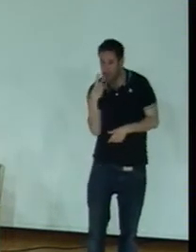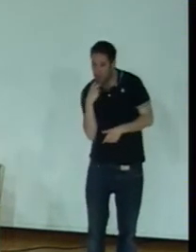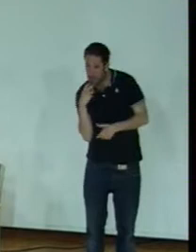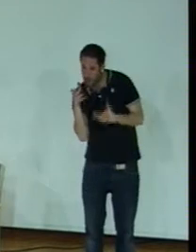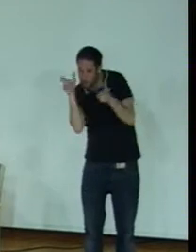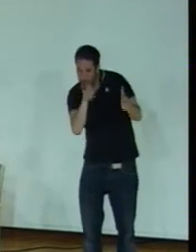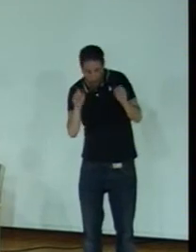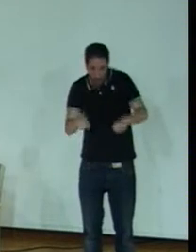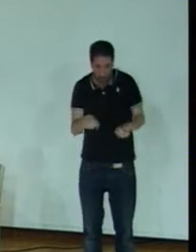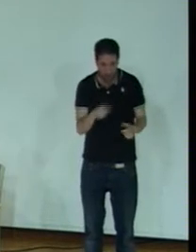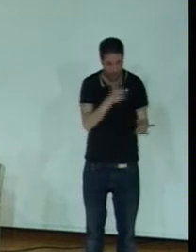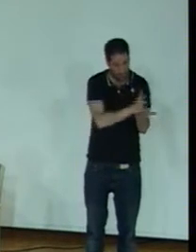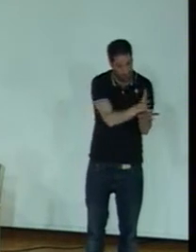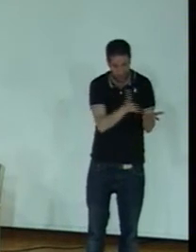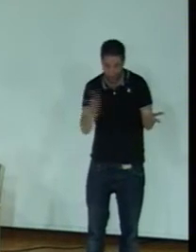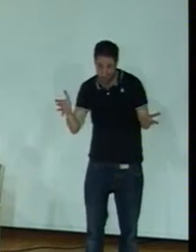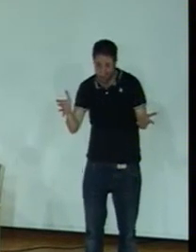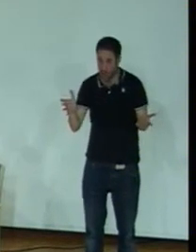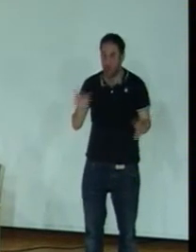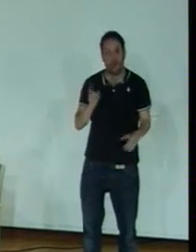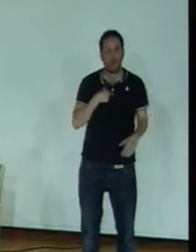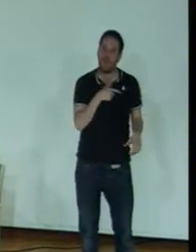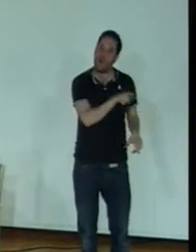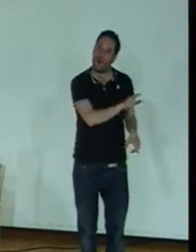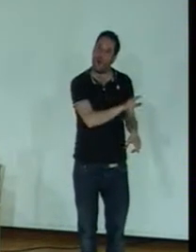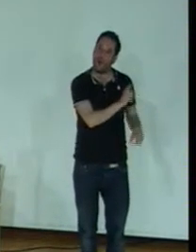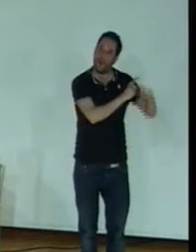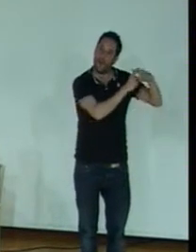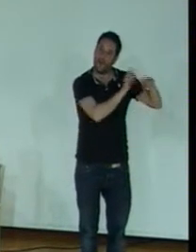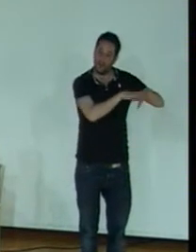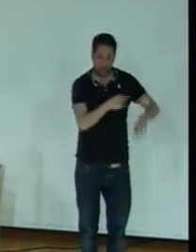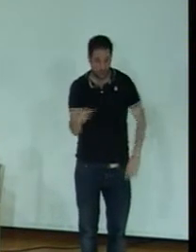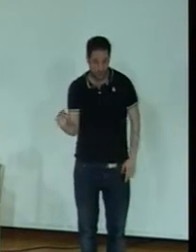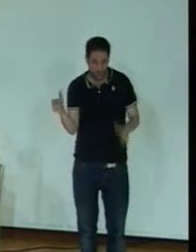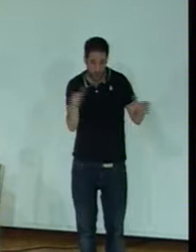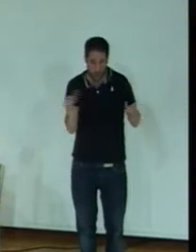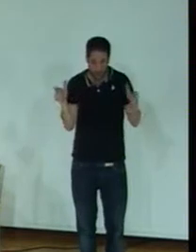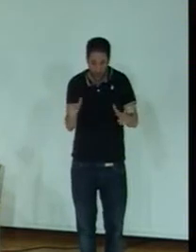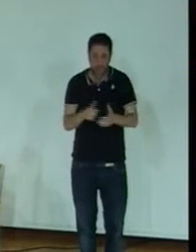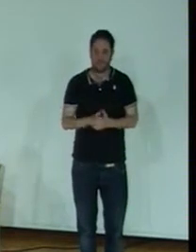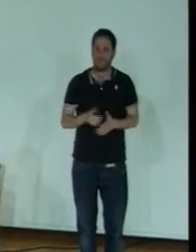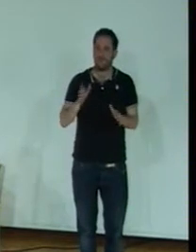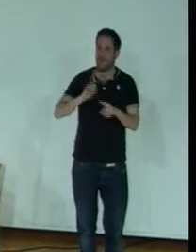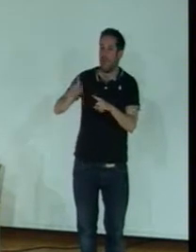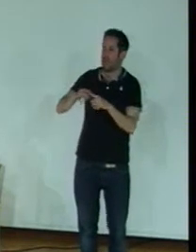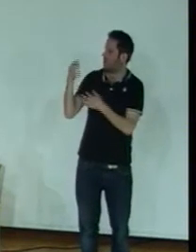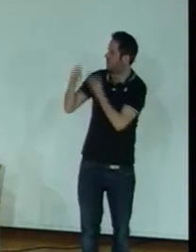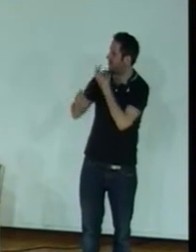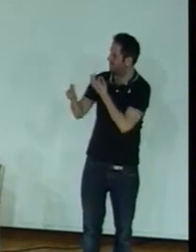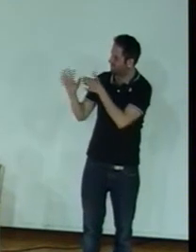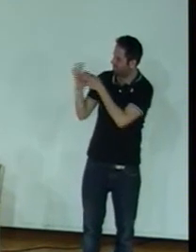dans un pays, ou en tout cas prétendre et croire le contrôler. Il y a une autre chose sur laquelle je voudrais revenir, moi, qui me surprend un